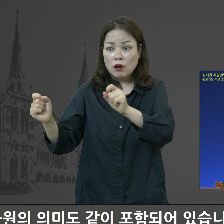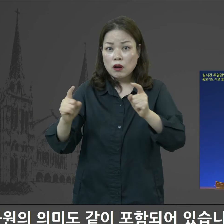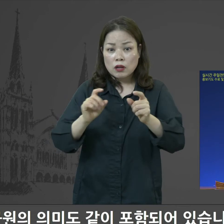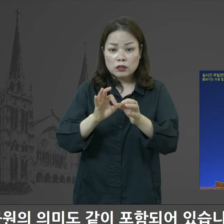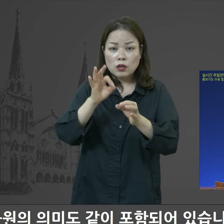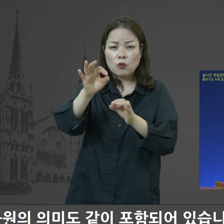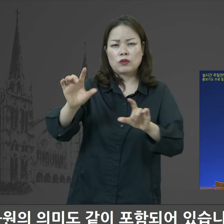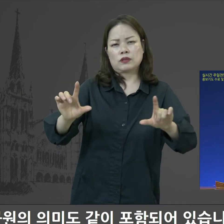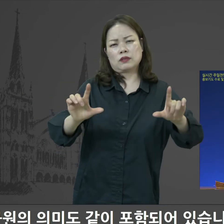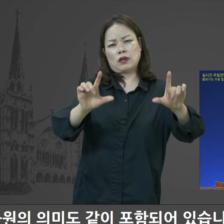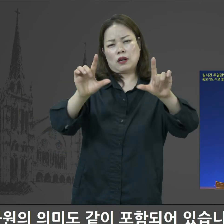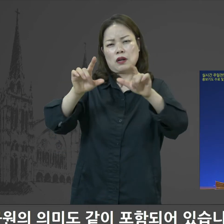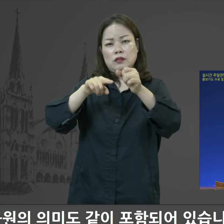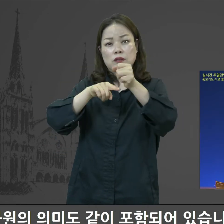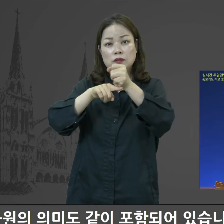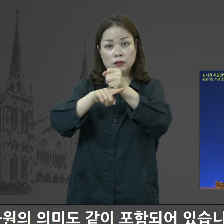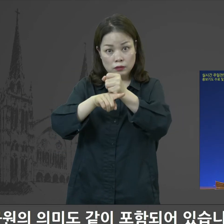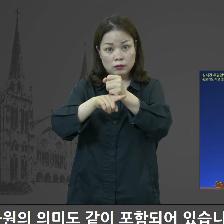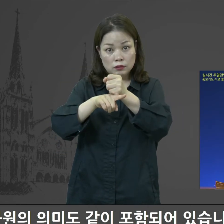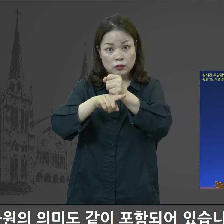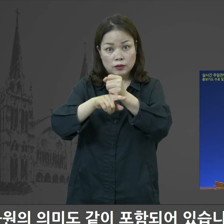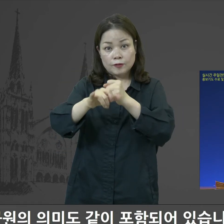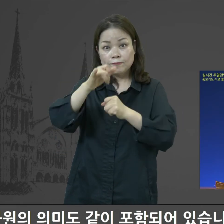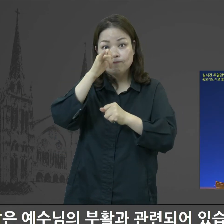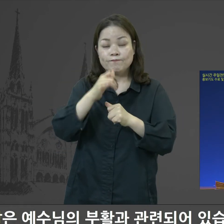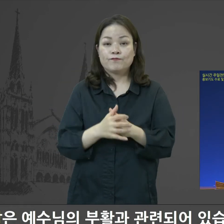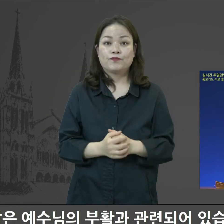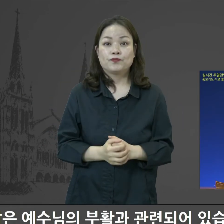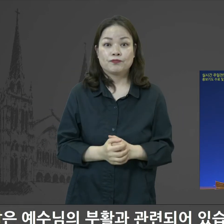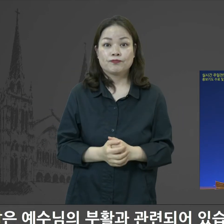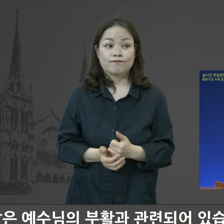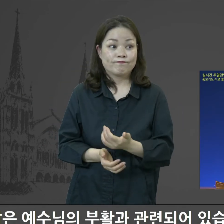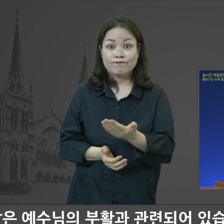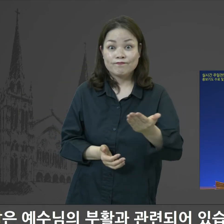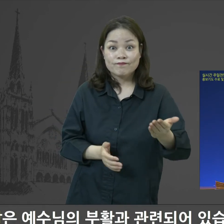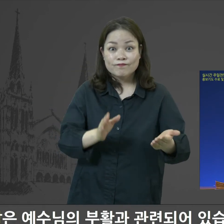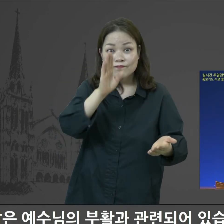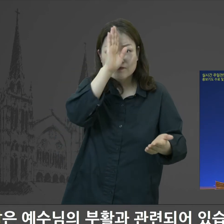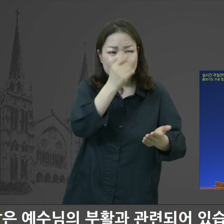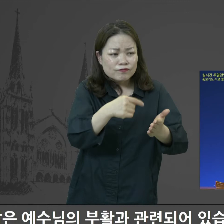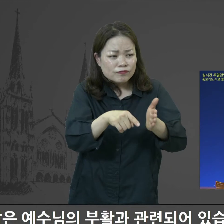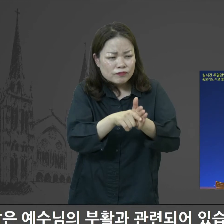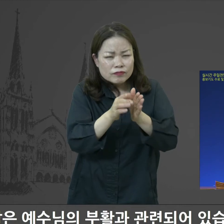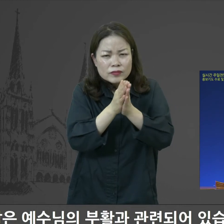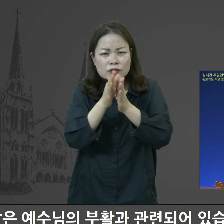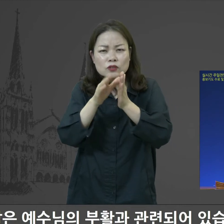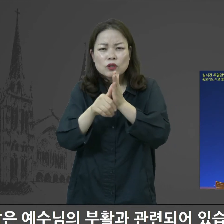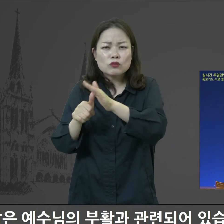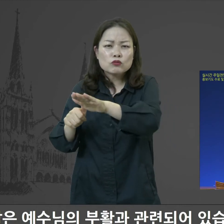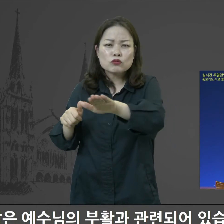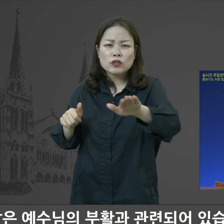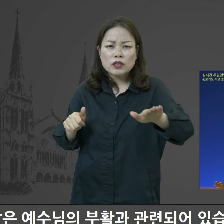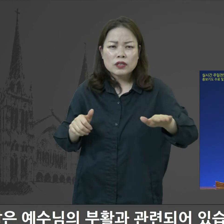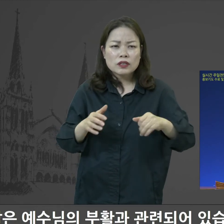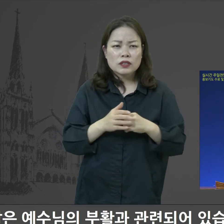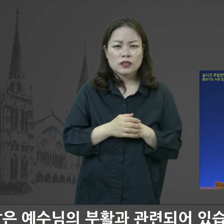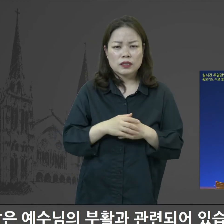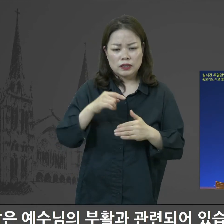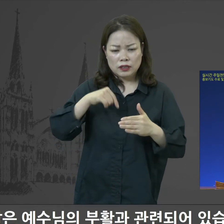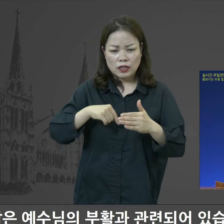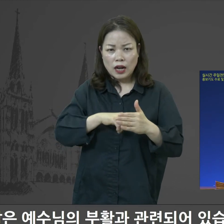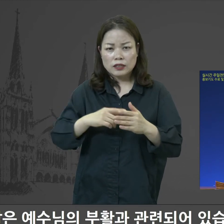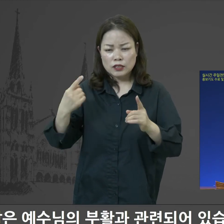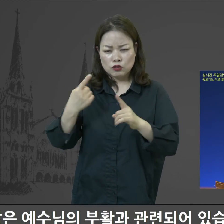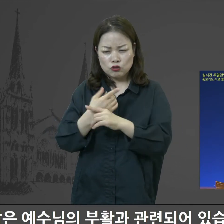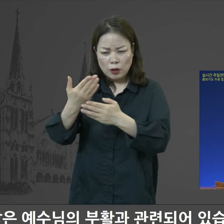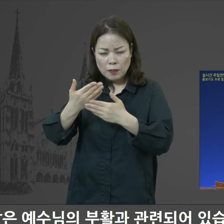삶을 살게 된다는 의미가 있다는 것입니다. 여러분, 우리가 질병을 위해서 기도할 때 하나님은 우리에게 내유의 은혜를